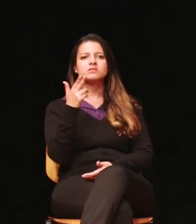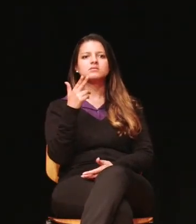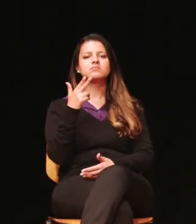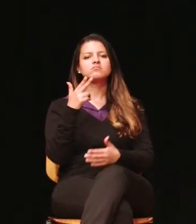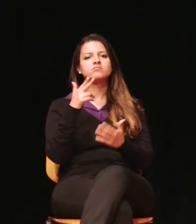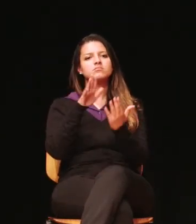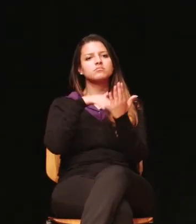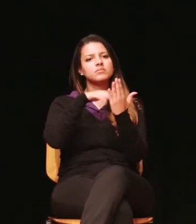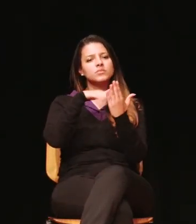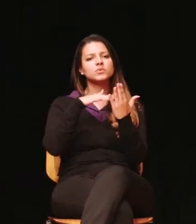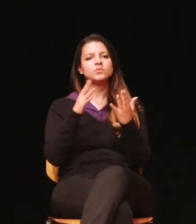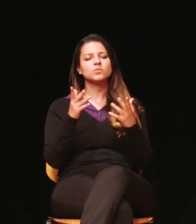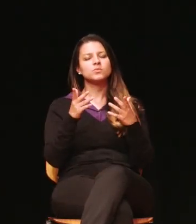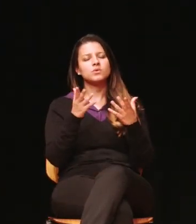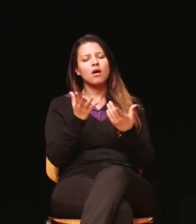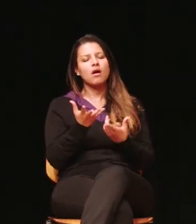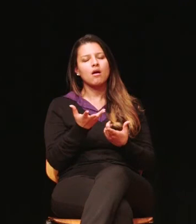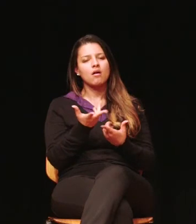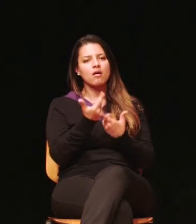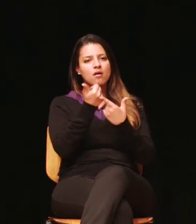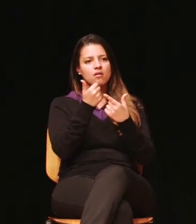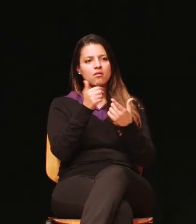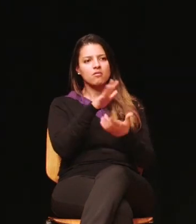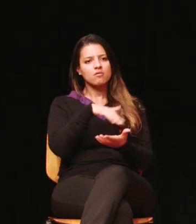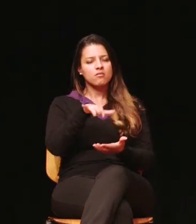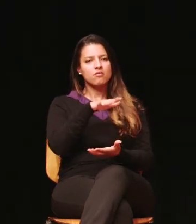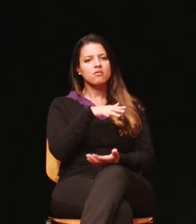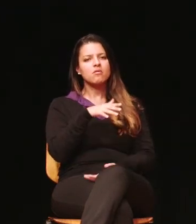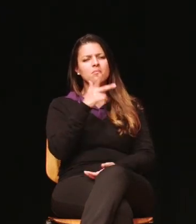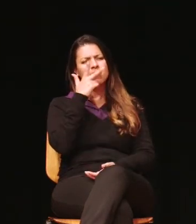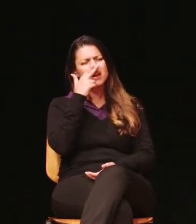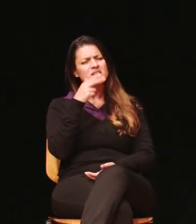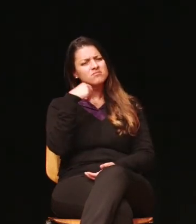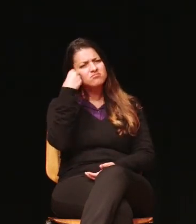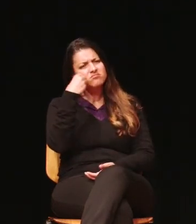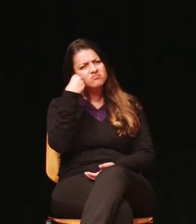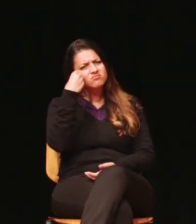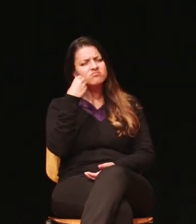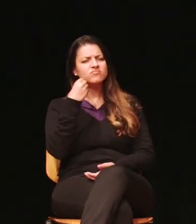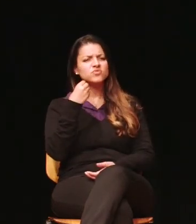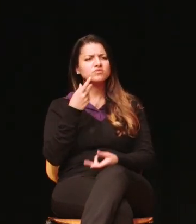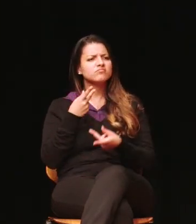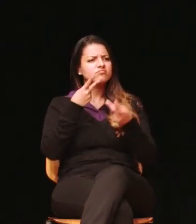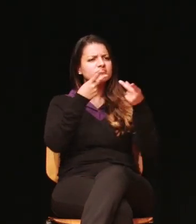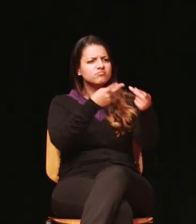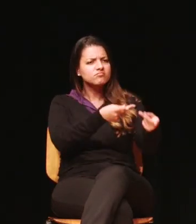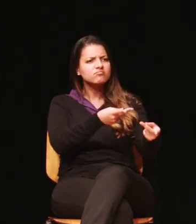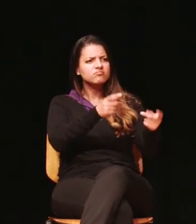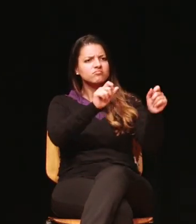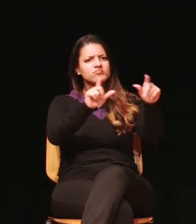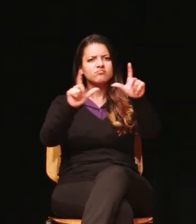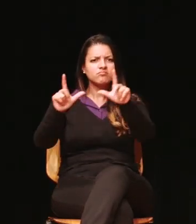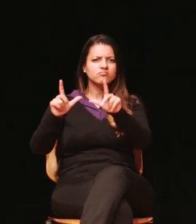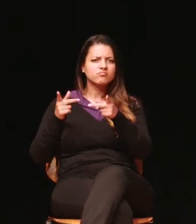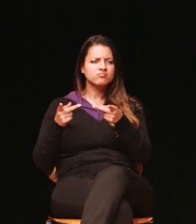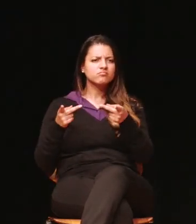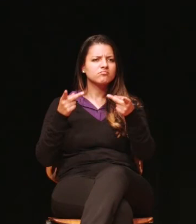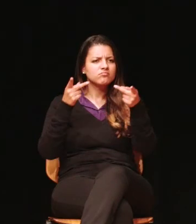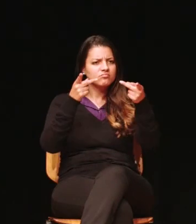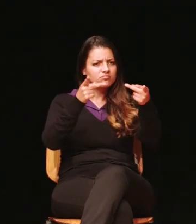obras, faria a experiência de visitação, né, de uma exposição, além